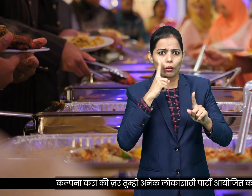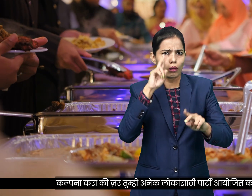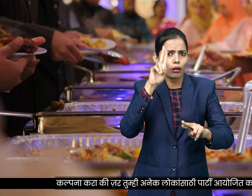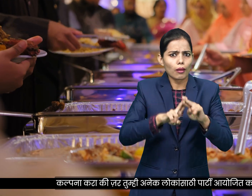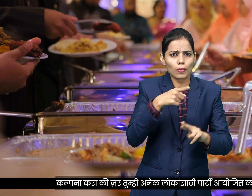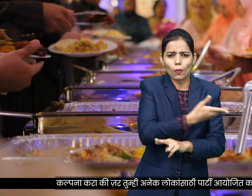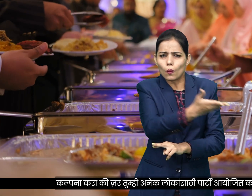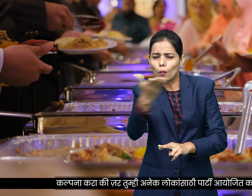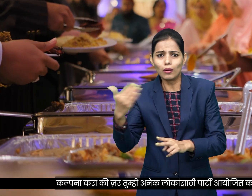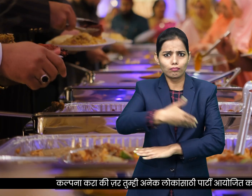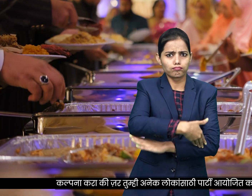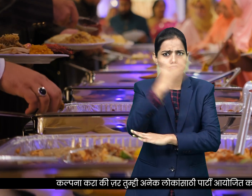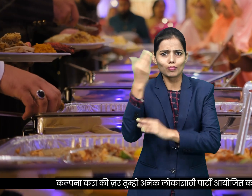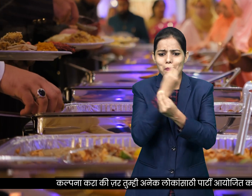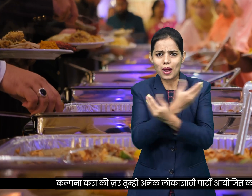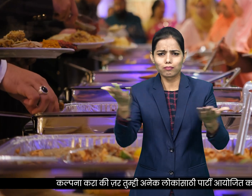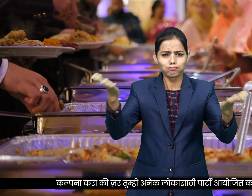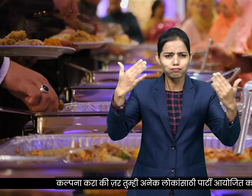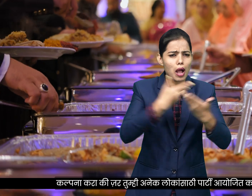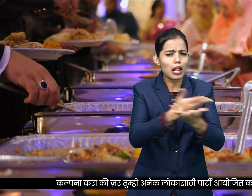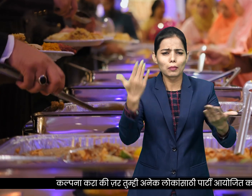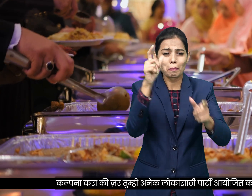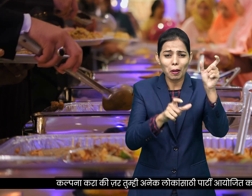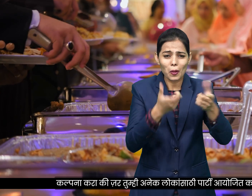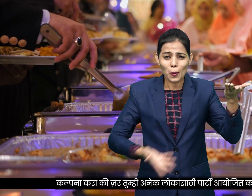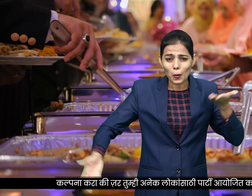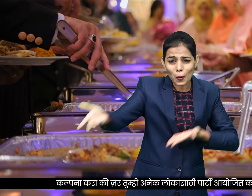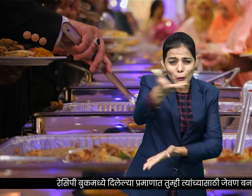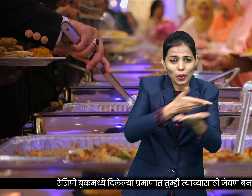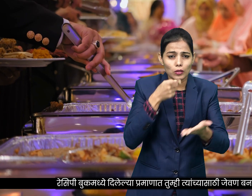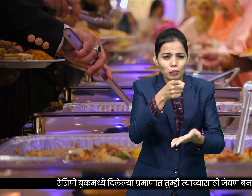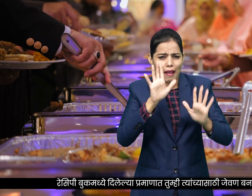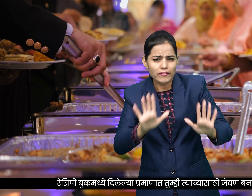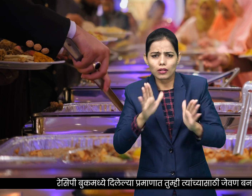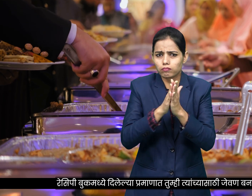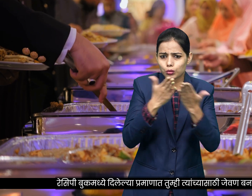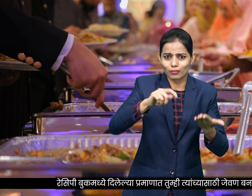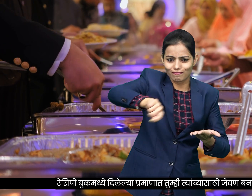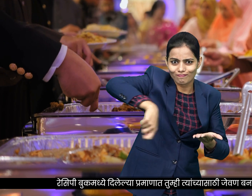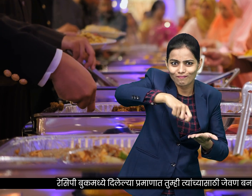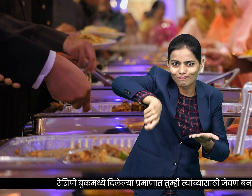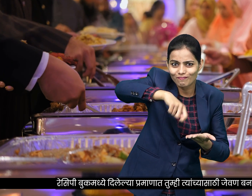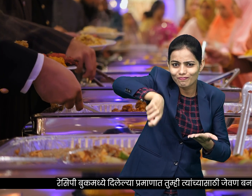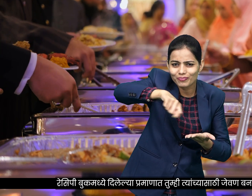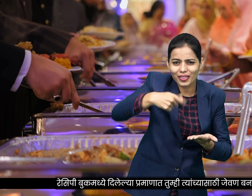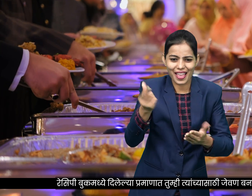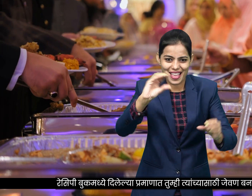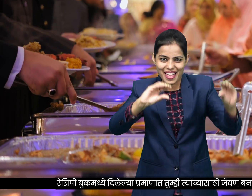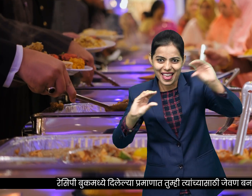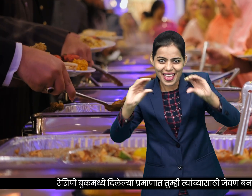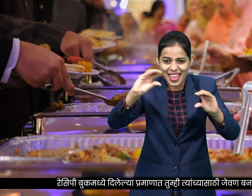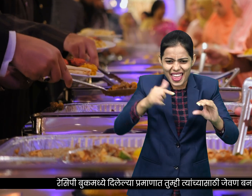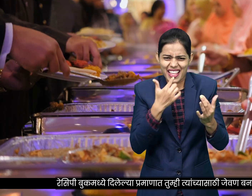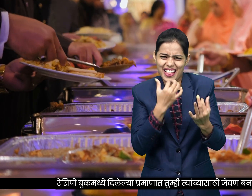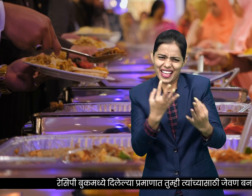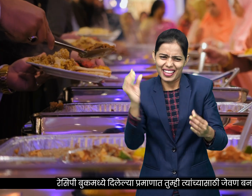कल्पना करा की जर तुम्ही अनेक लोकांसाठी पार्टी आयोजित करत असाल, रेसिपी बुक मध्ये दिलेल्या प्रमाणात तुम्ही त्यांच्यासाठी जेवण